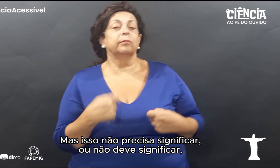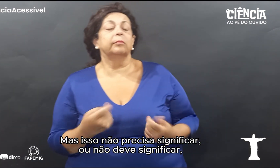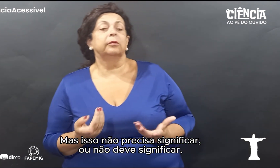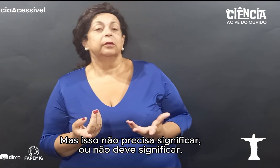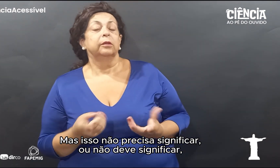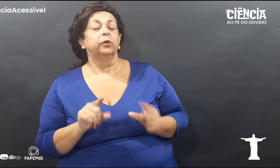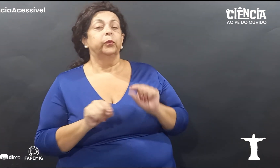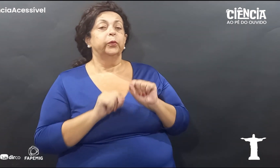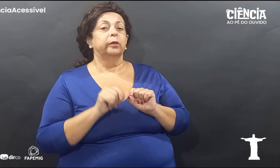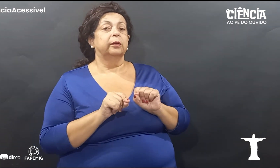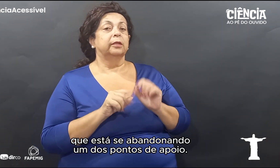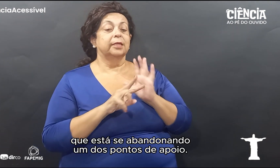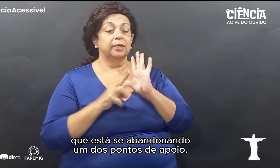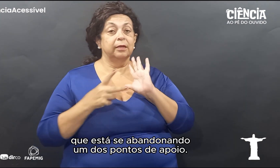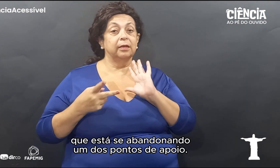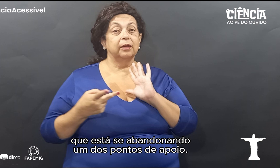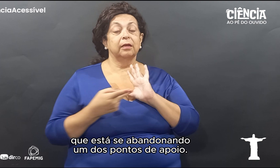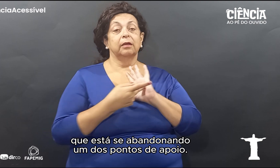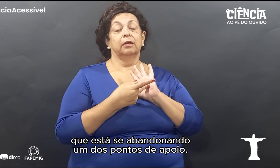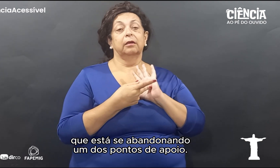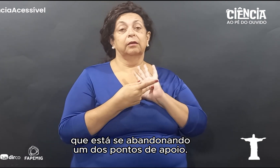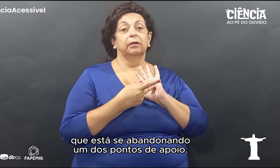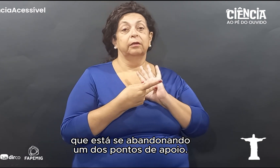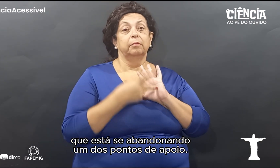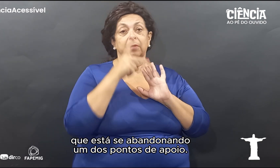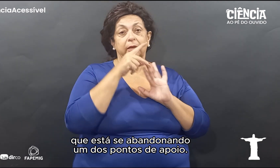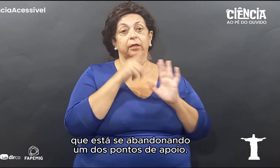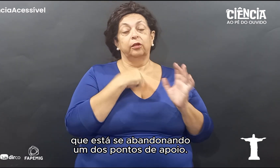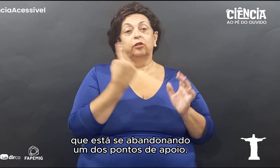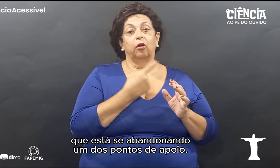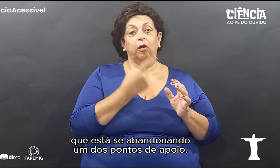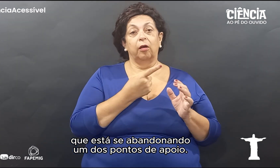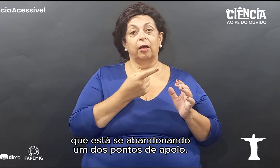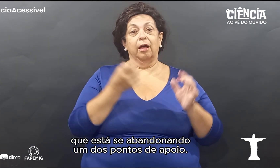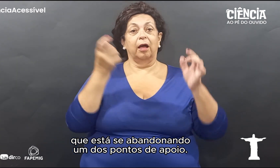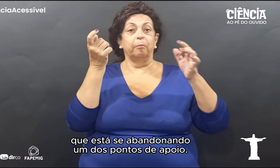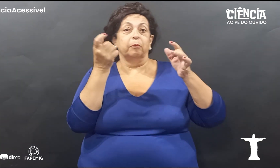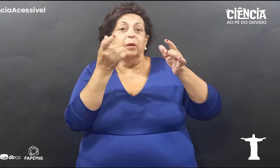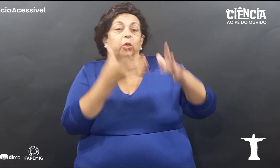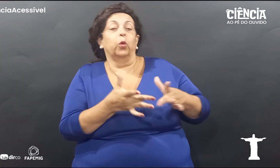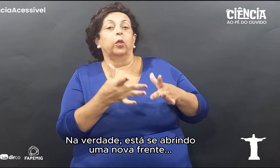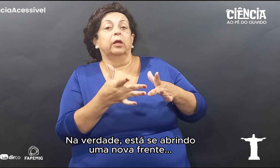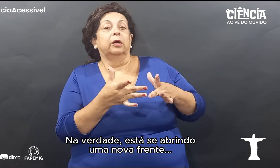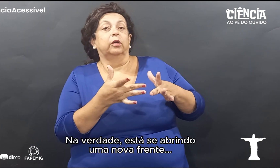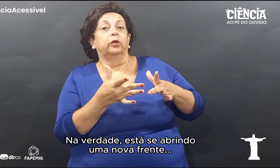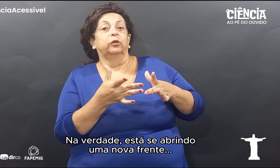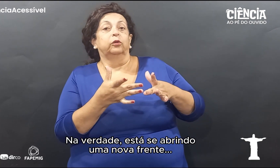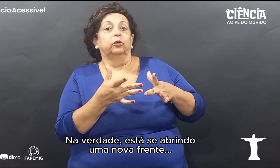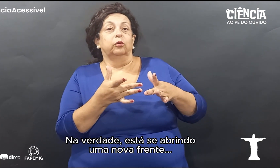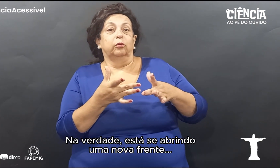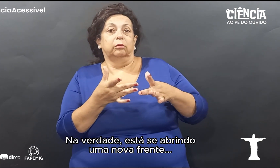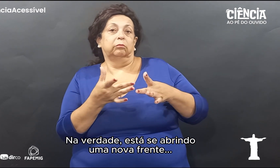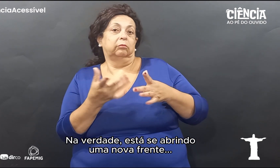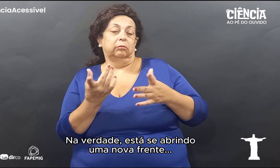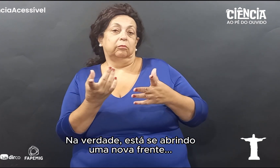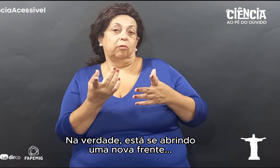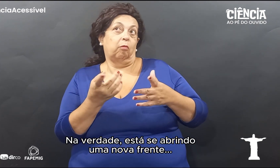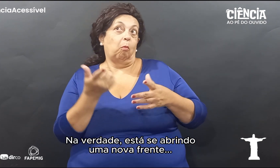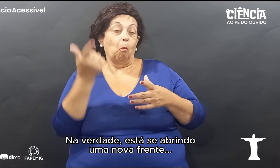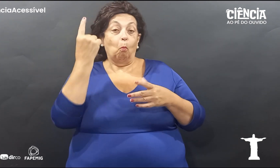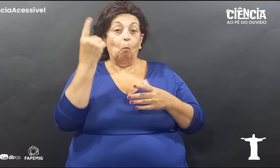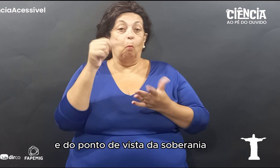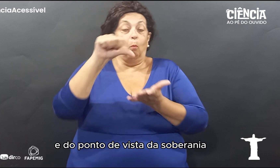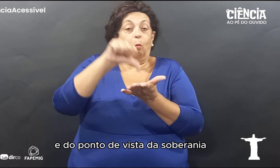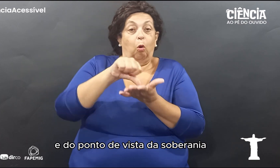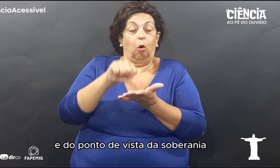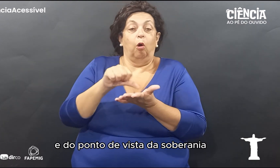deve significar, que está se abandonando um dos pontos de apoio. Na verdade, está se abrindo uma nova